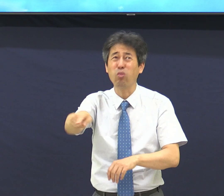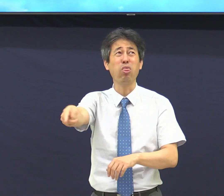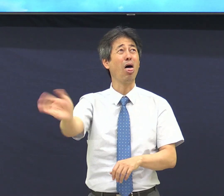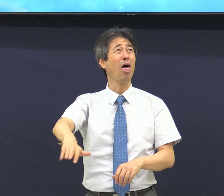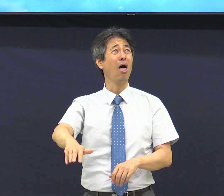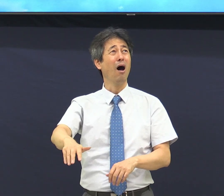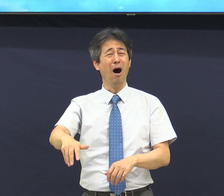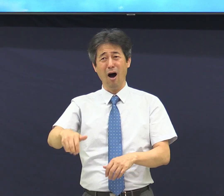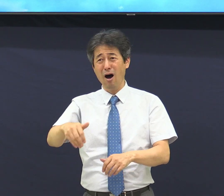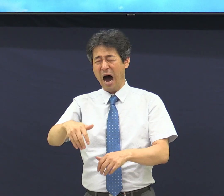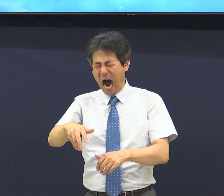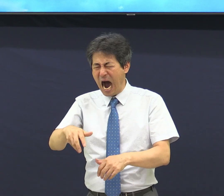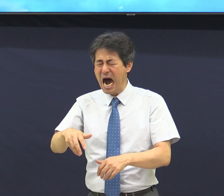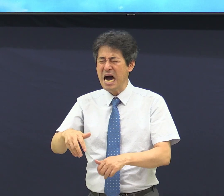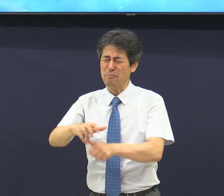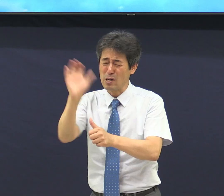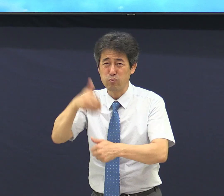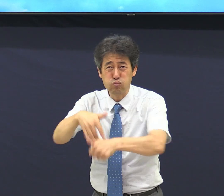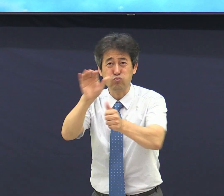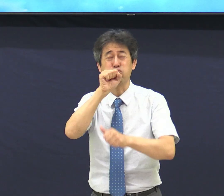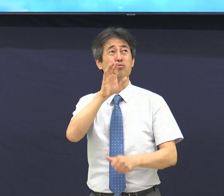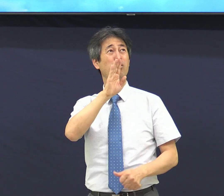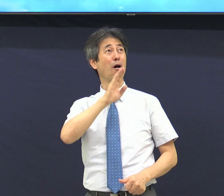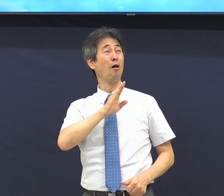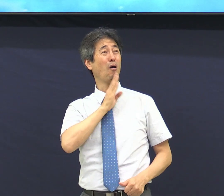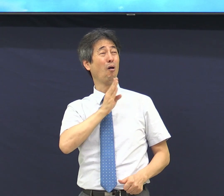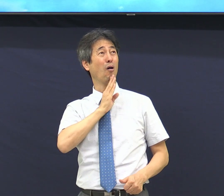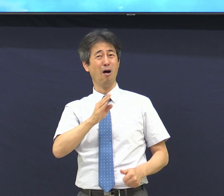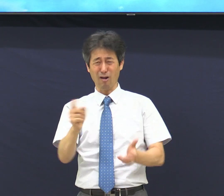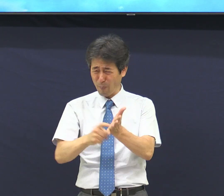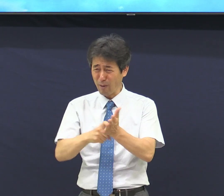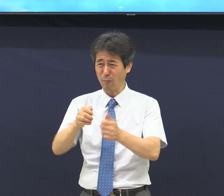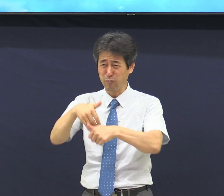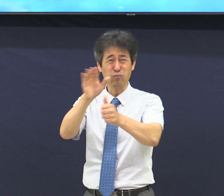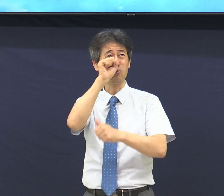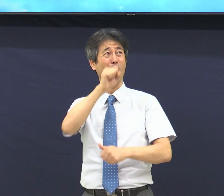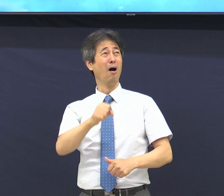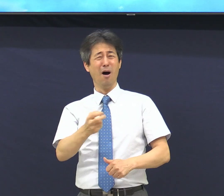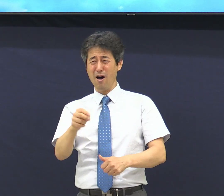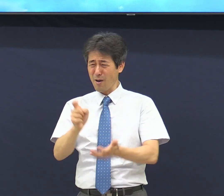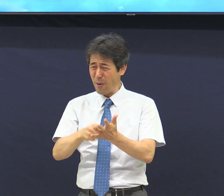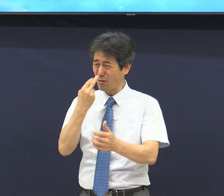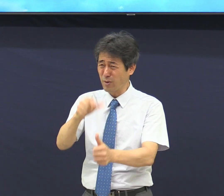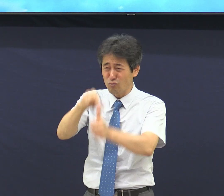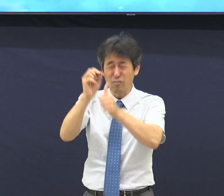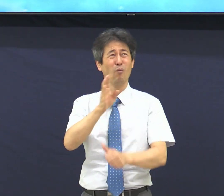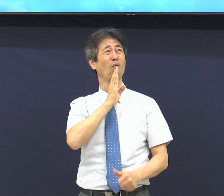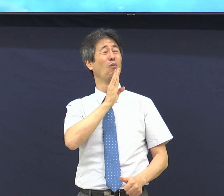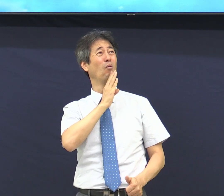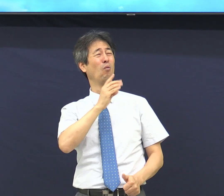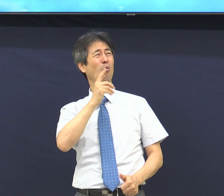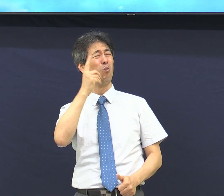핍박 가운데, 힘든 가운데 그들을 풀어주고 그들을 보내주면 좋을 것인데 그렇지 않고,